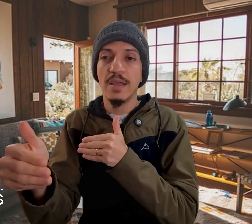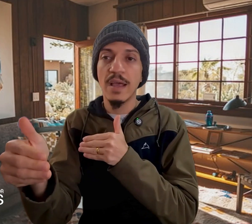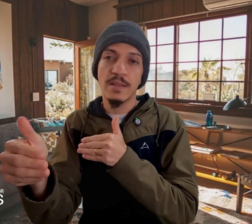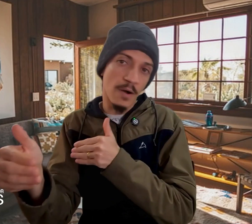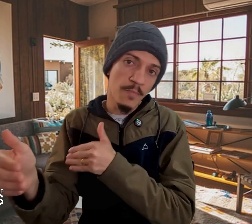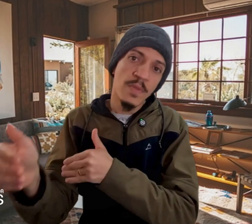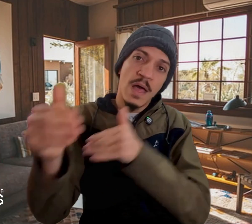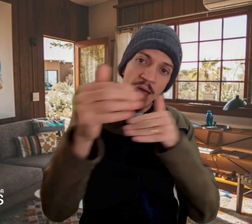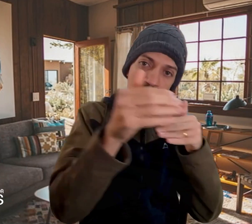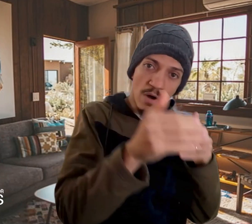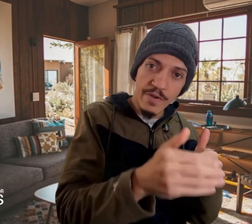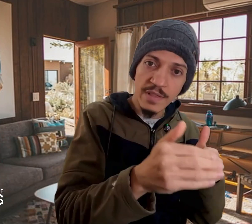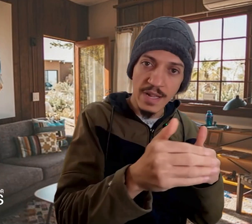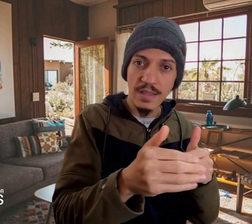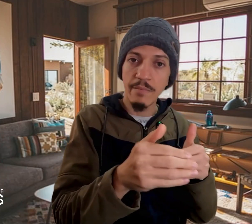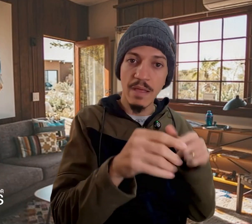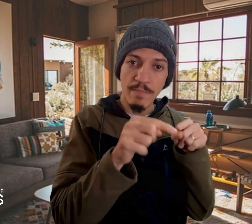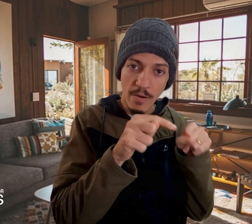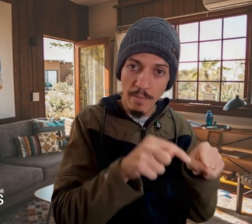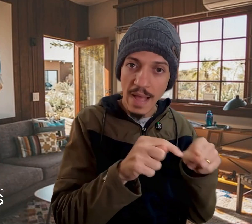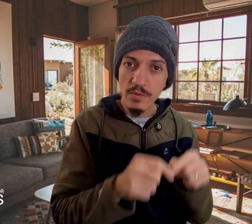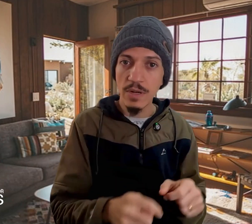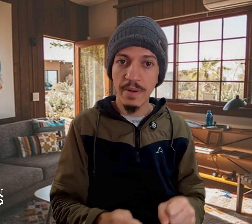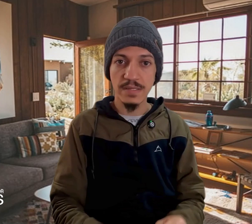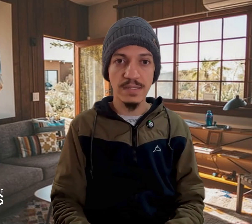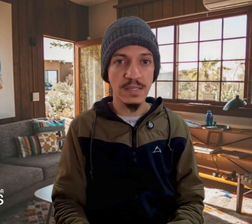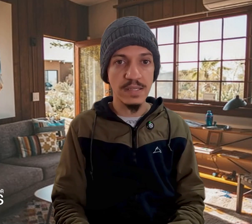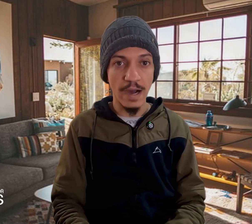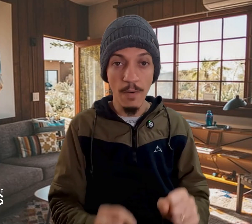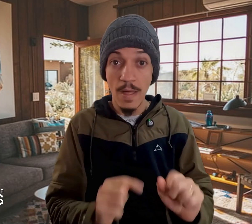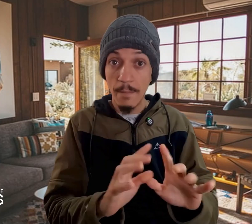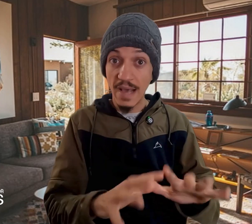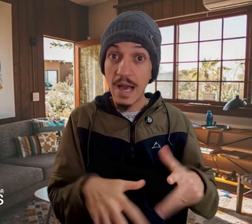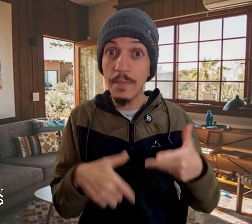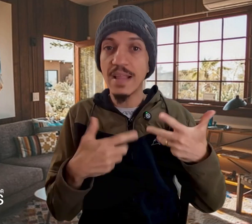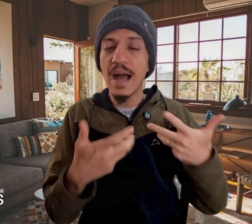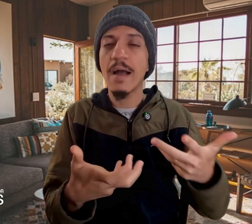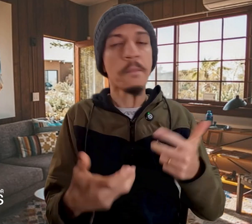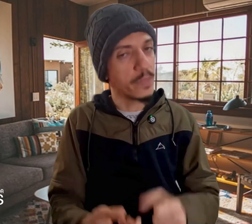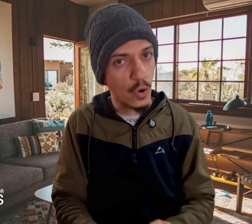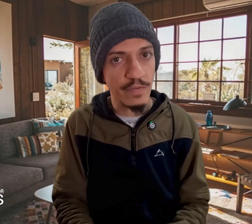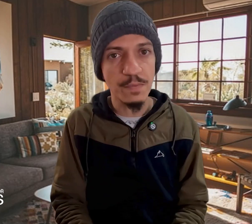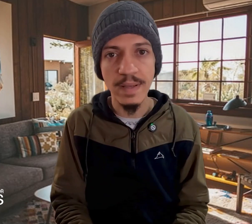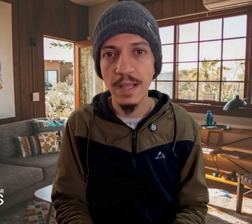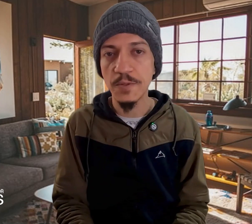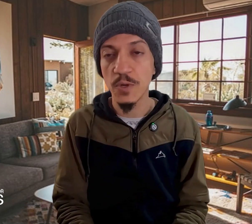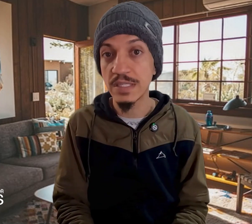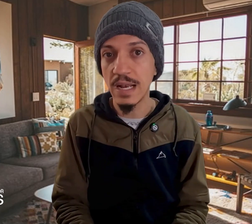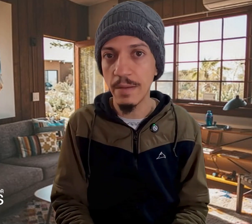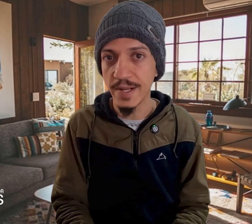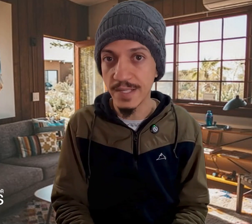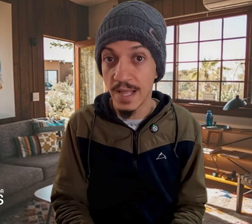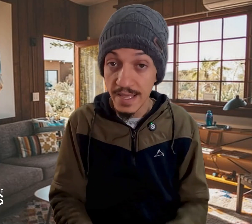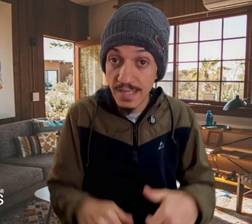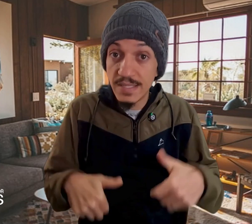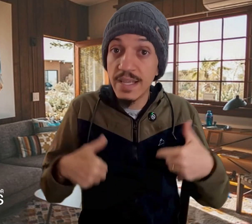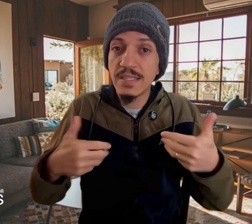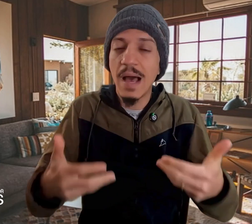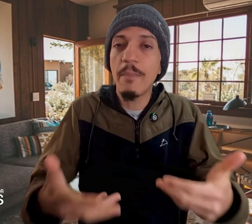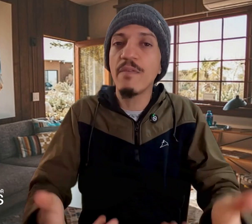então resolvem entrar também para o método Libras Essencial para captar novas percepções da Libras e assim ir se